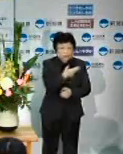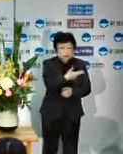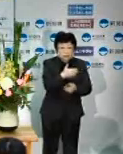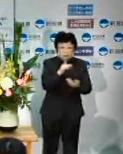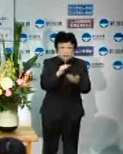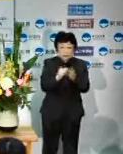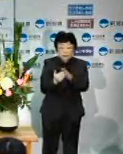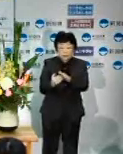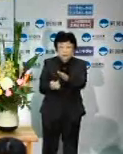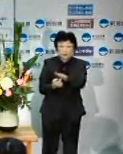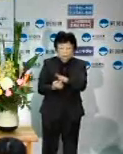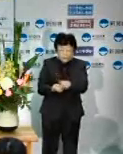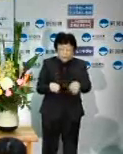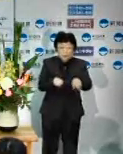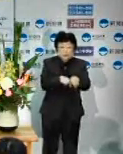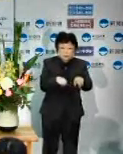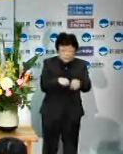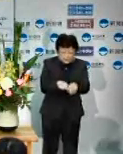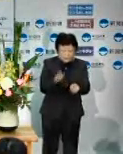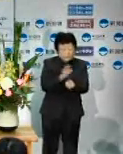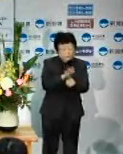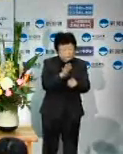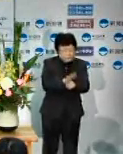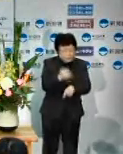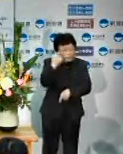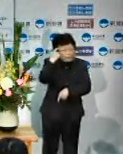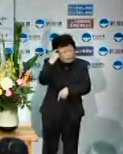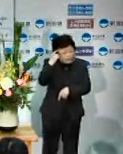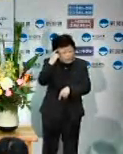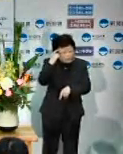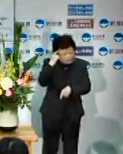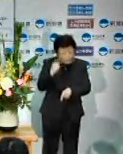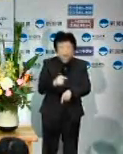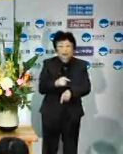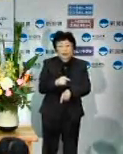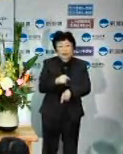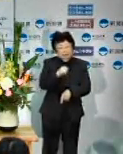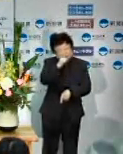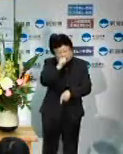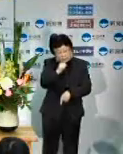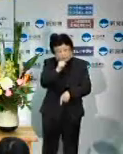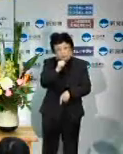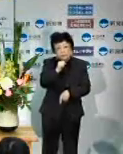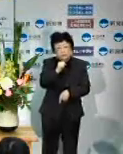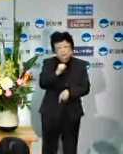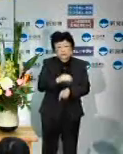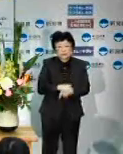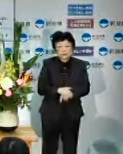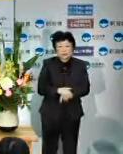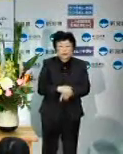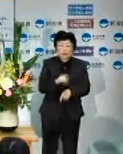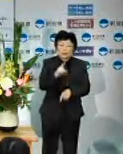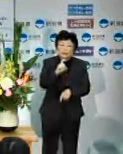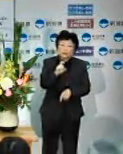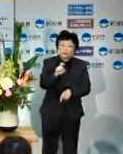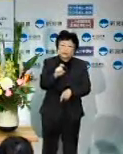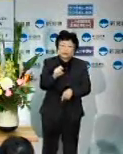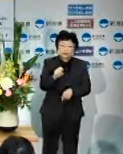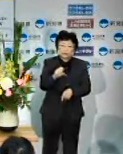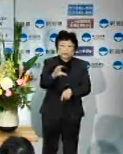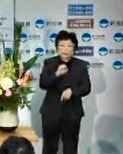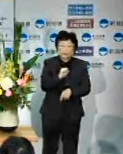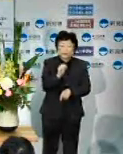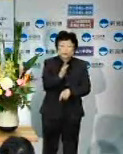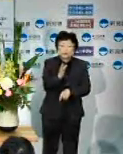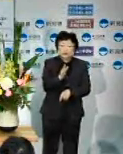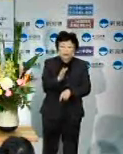その手当を考えるということが一番適切だろうということで、 10億余りの予算を補正を持